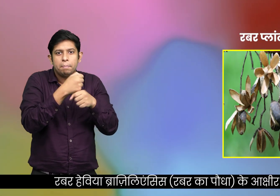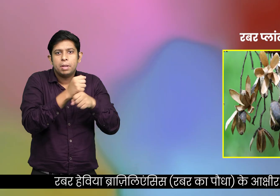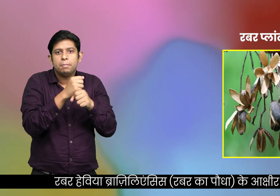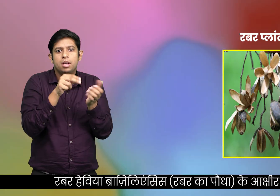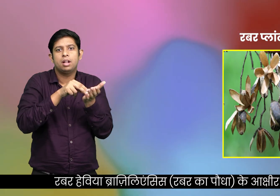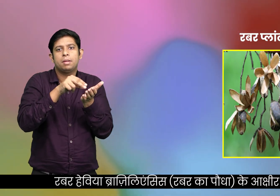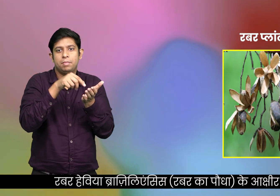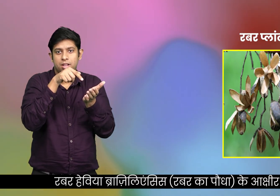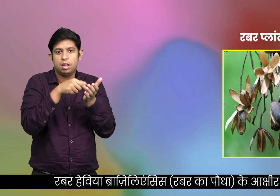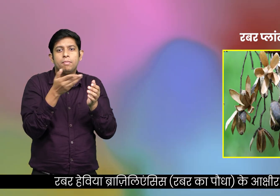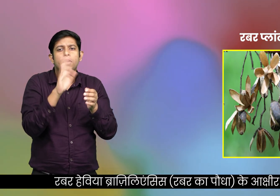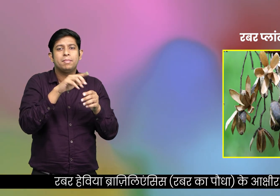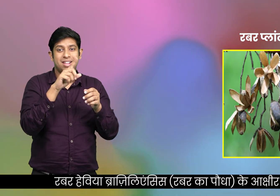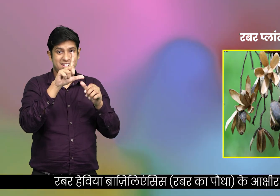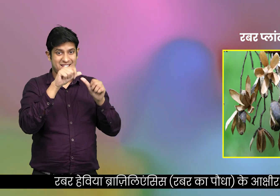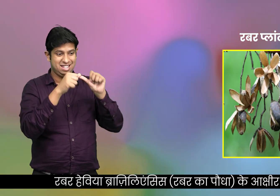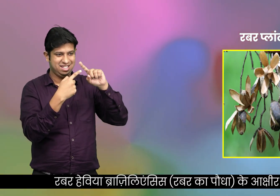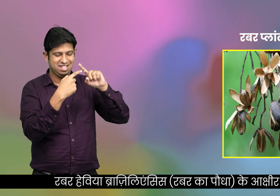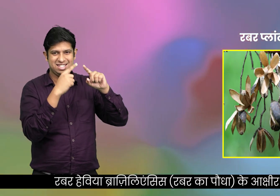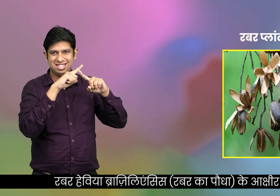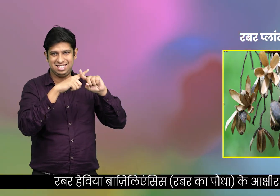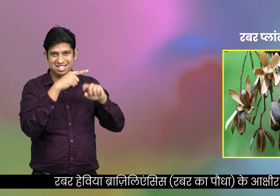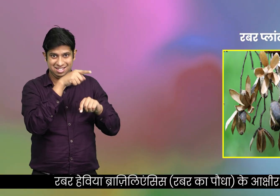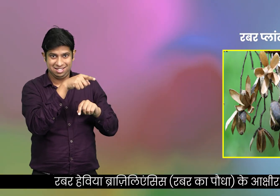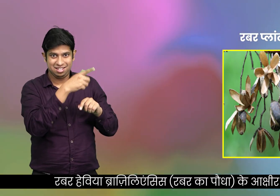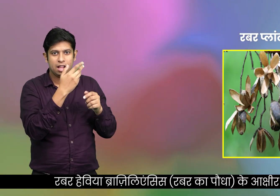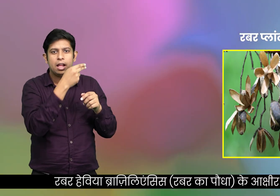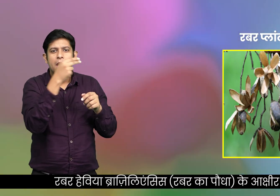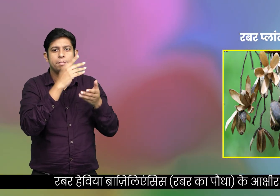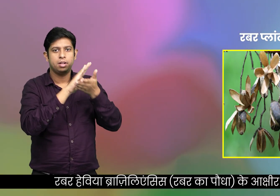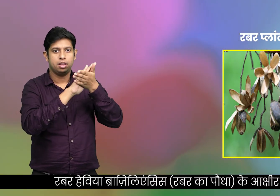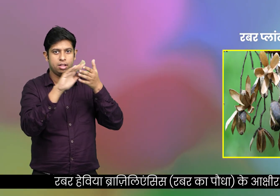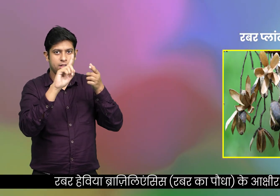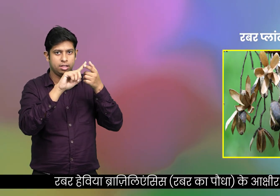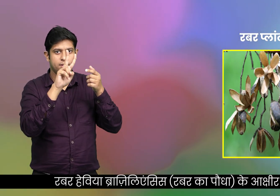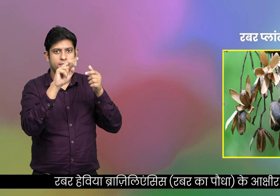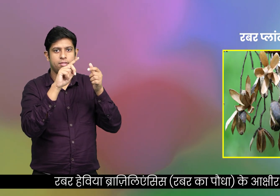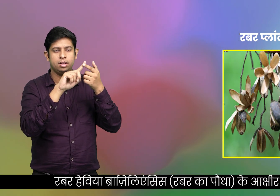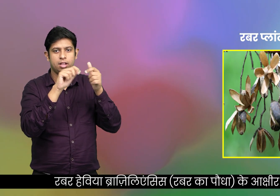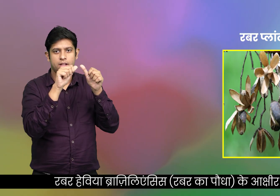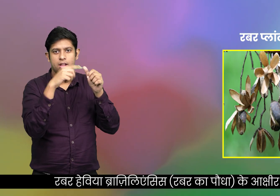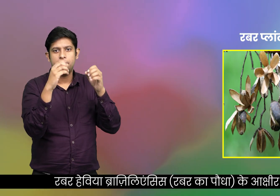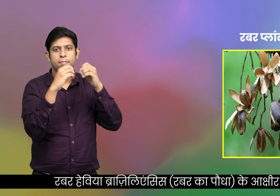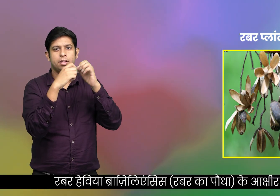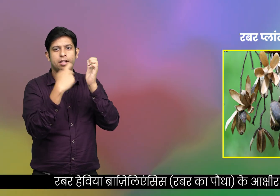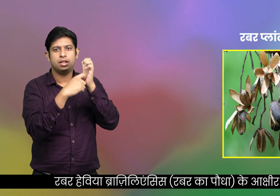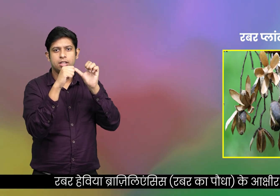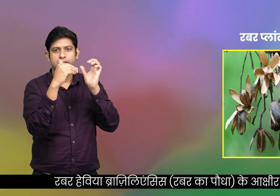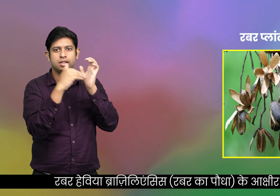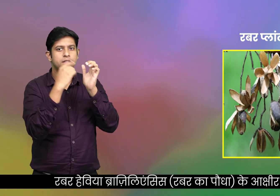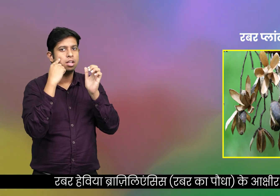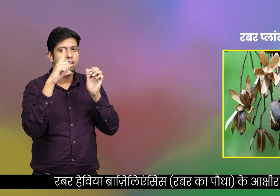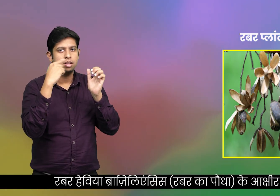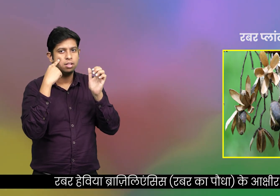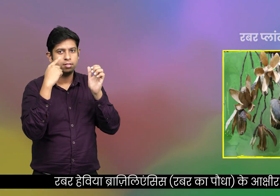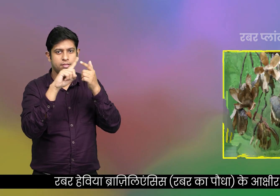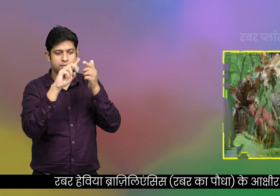ब्राजीलियनस रबर का पौधा के आक्षीर से तैयार किया जाता